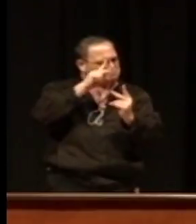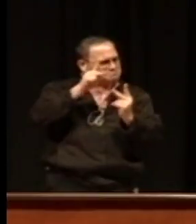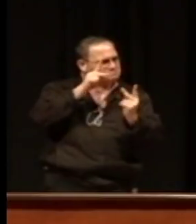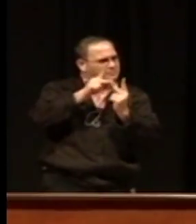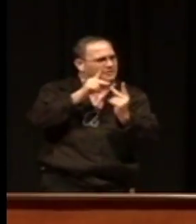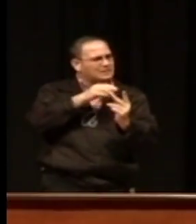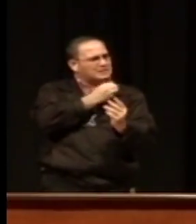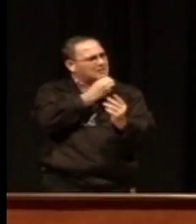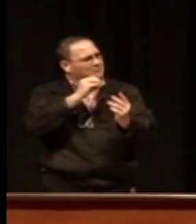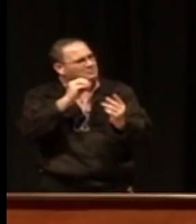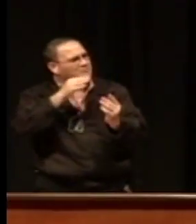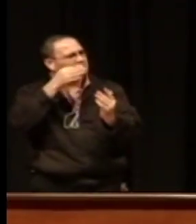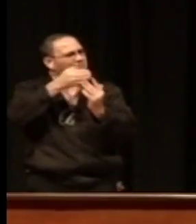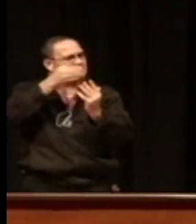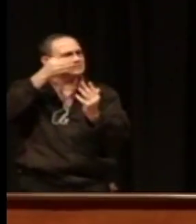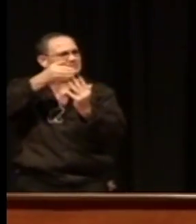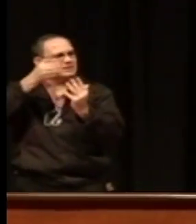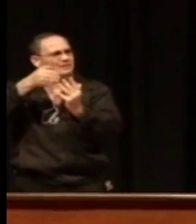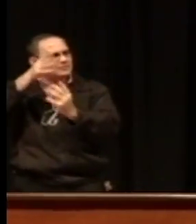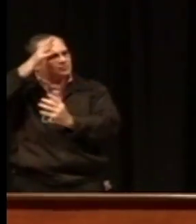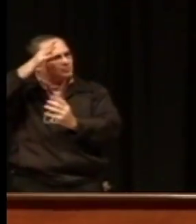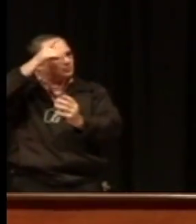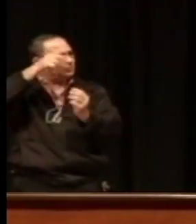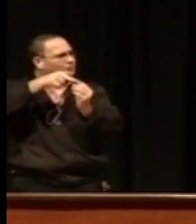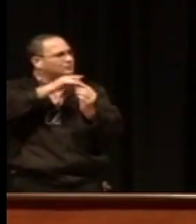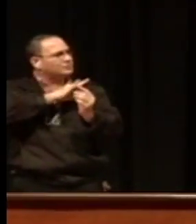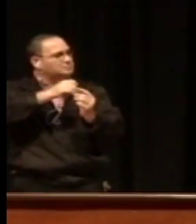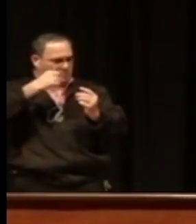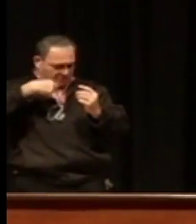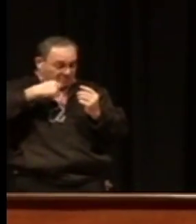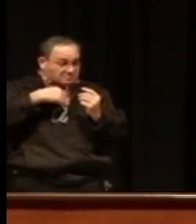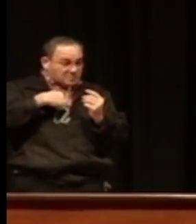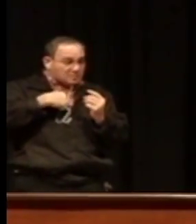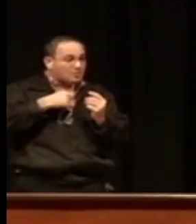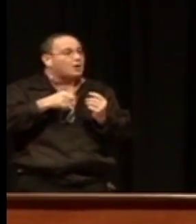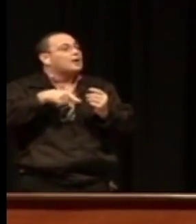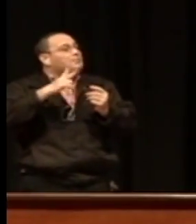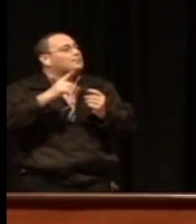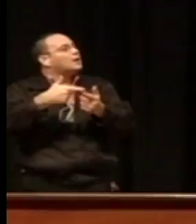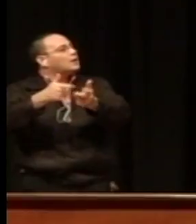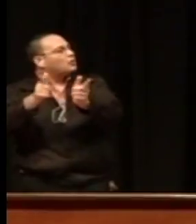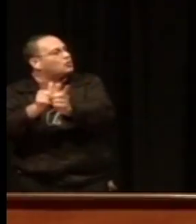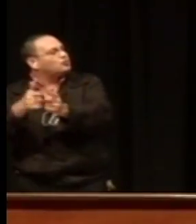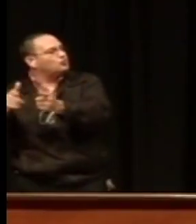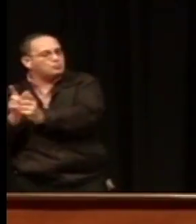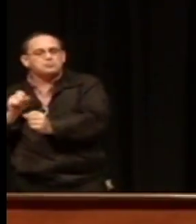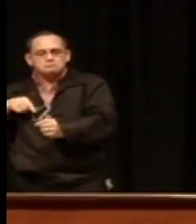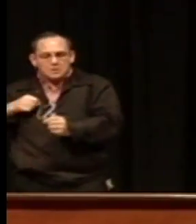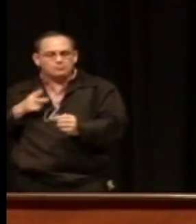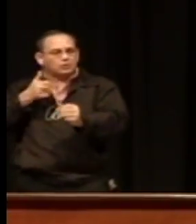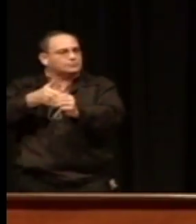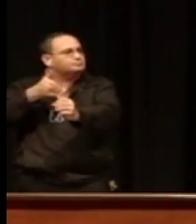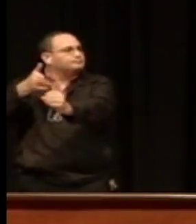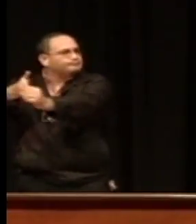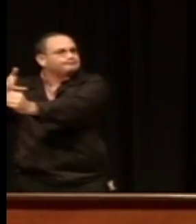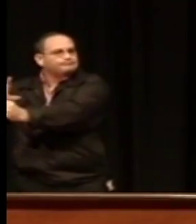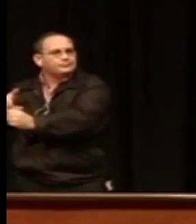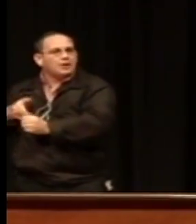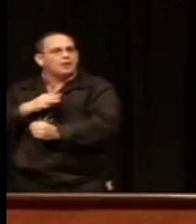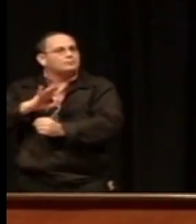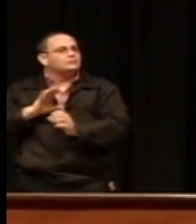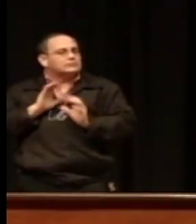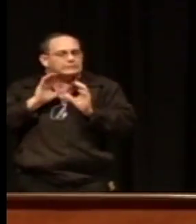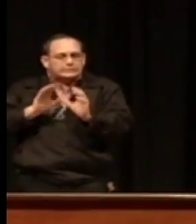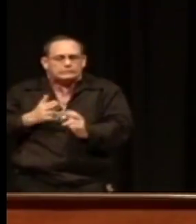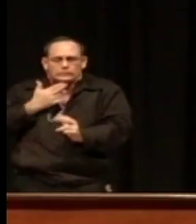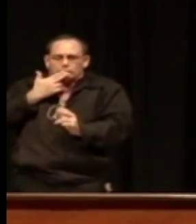las obligaciones de su conciencia para consigo mismos y para con los grupos a los que pertenecen, deben de estar